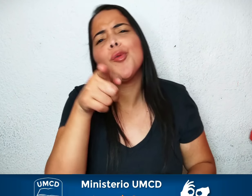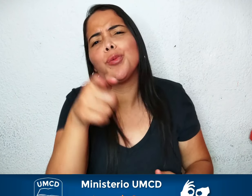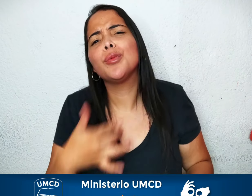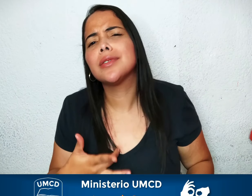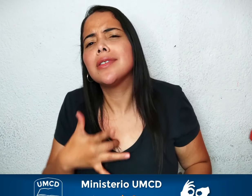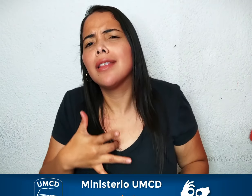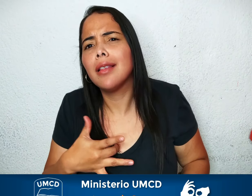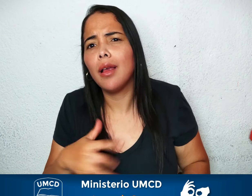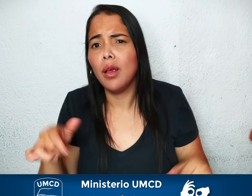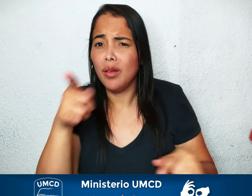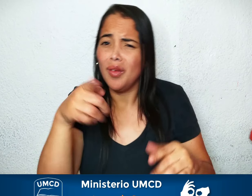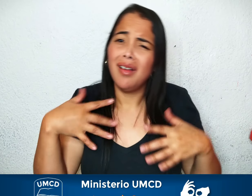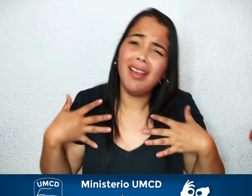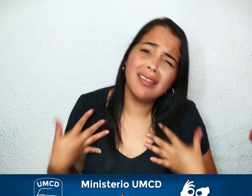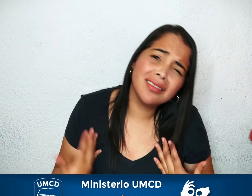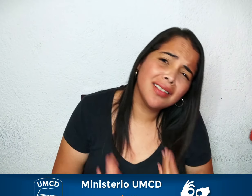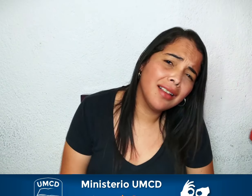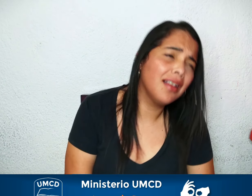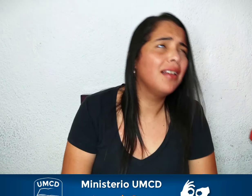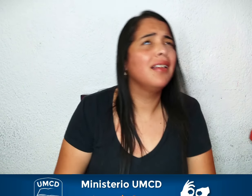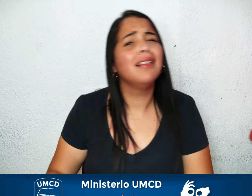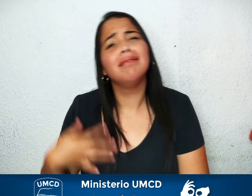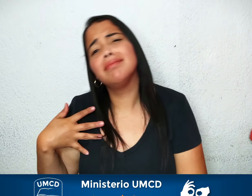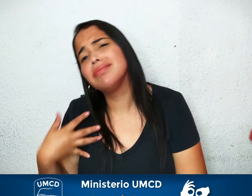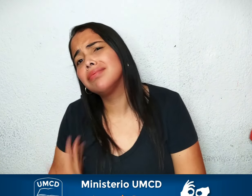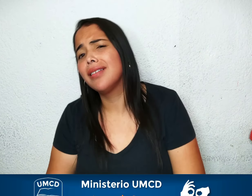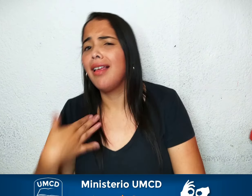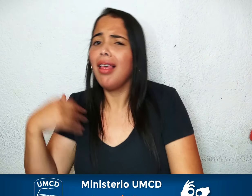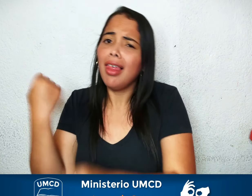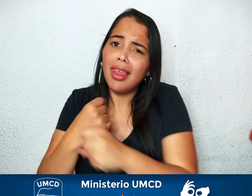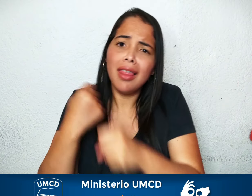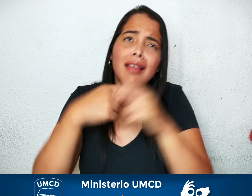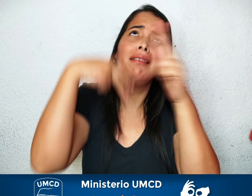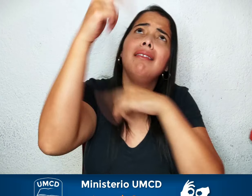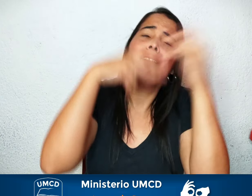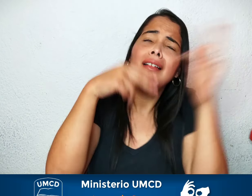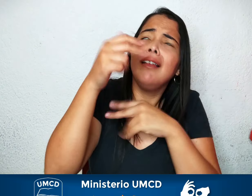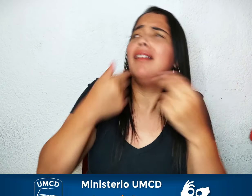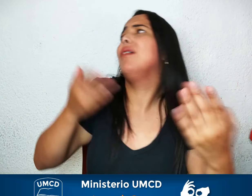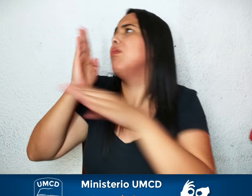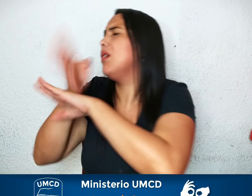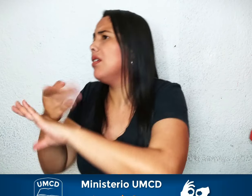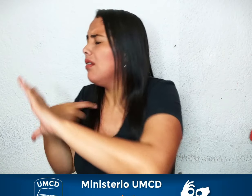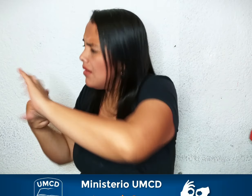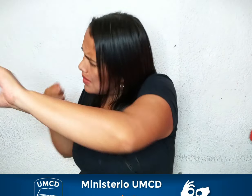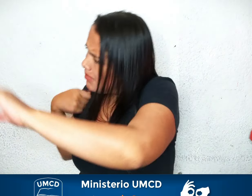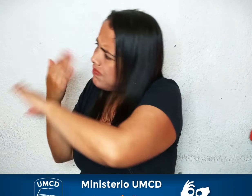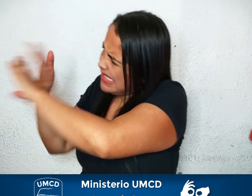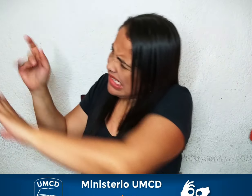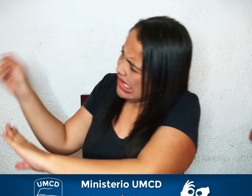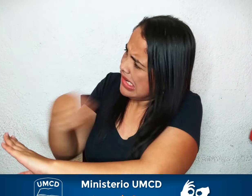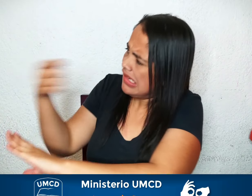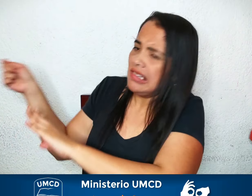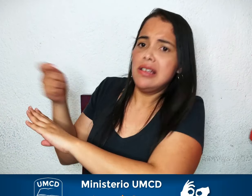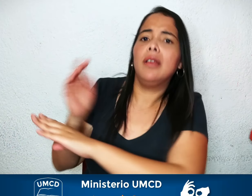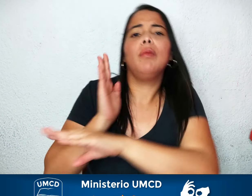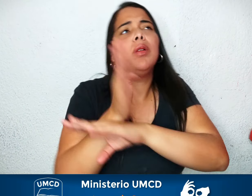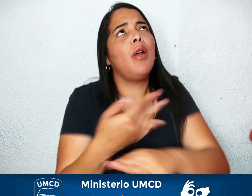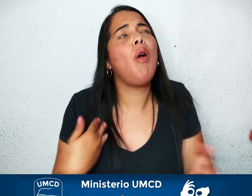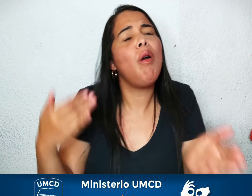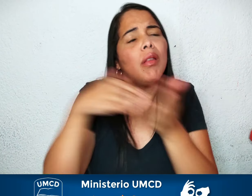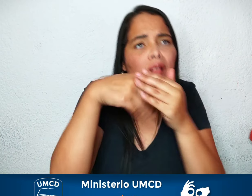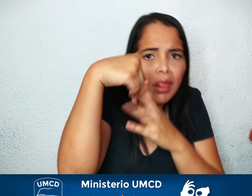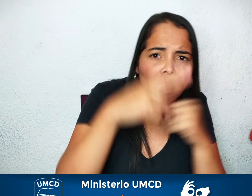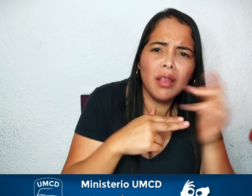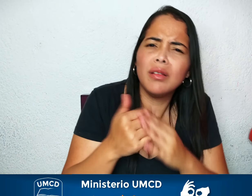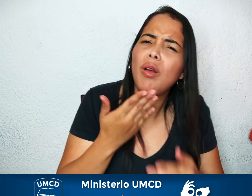atacarle y a detener la obra, y usted está agobiado, cansado, y tratando de levantar las manos para enderezar